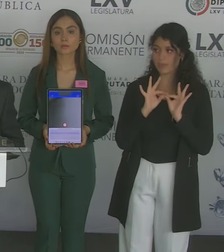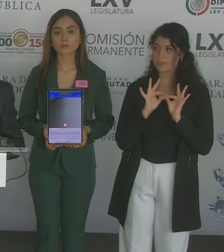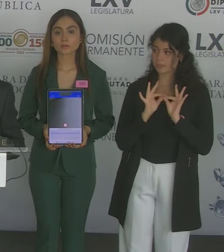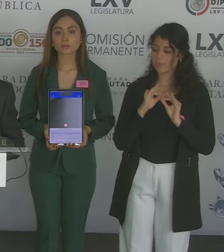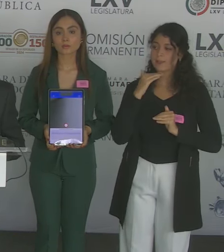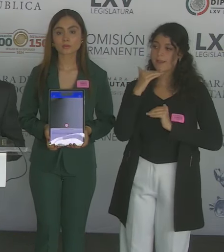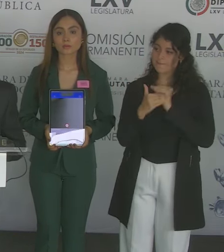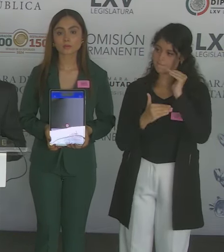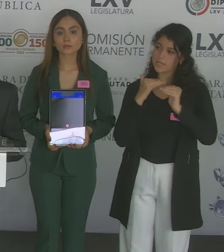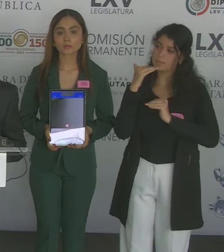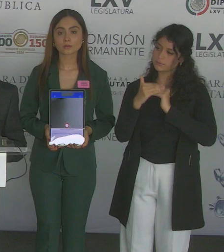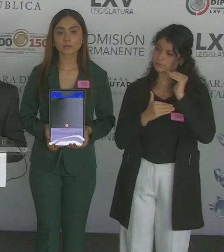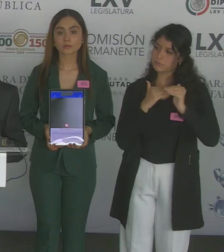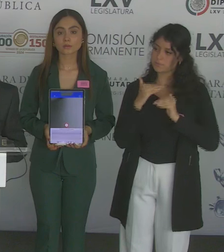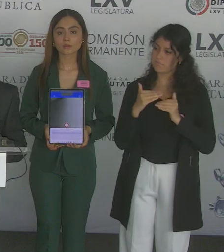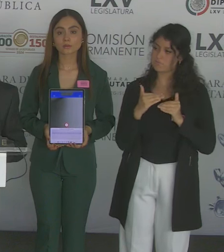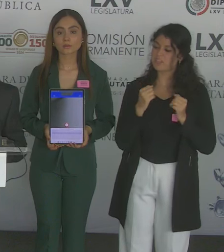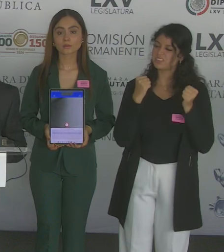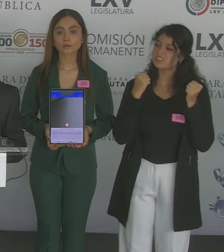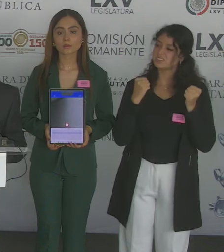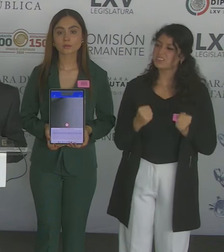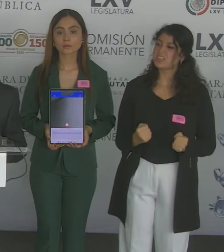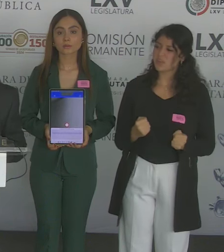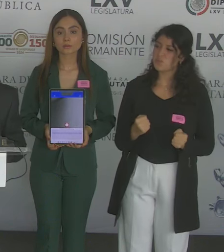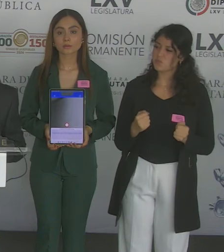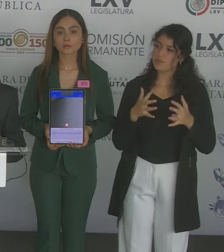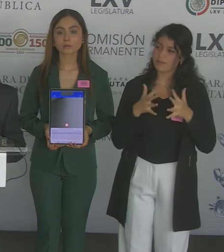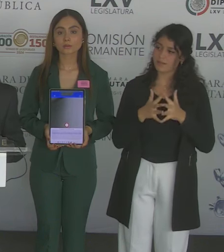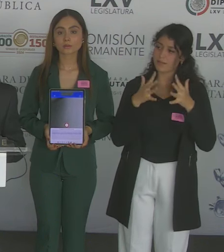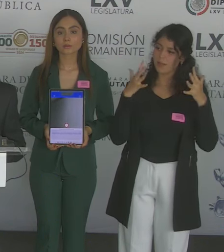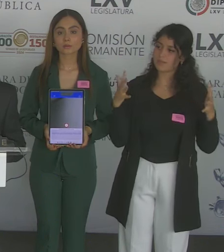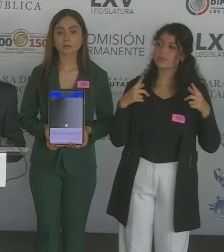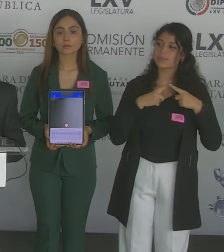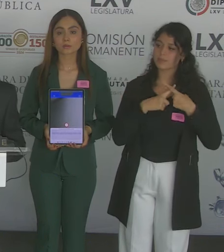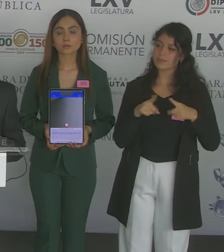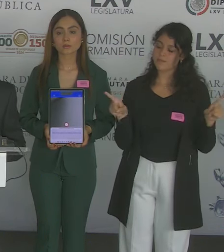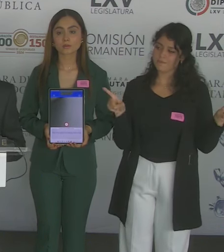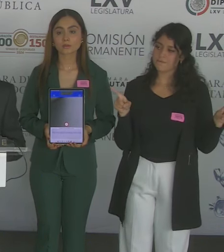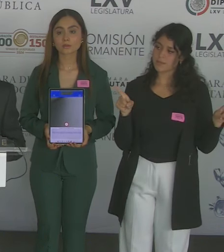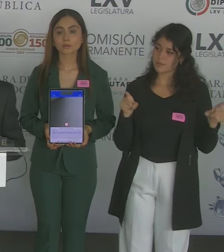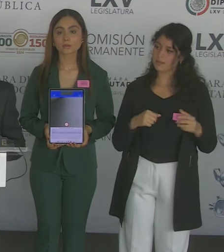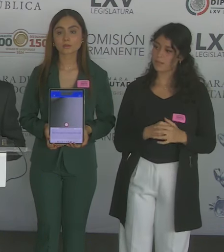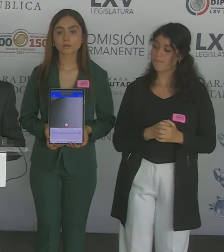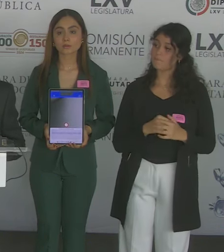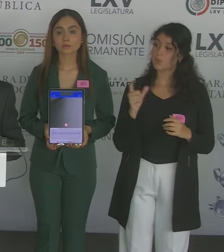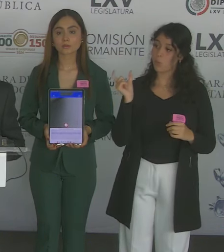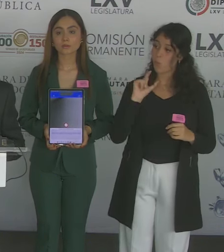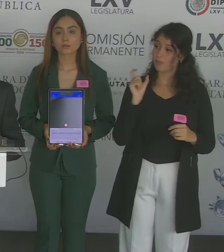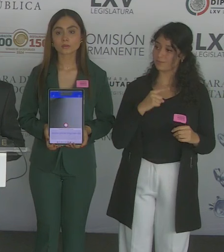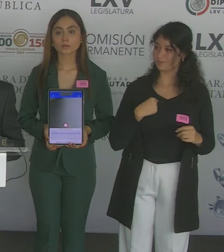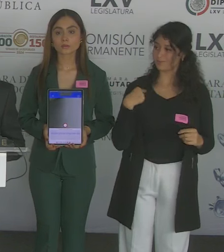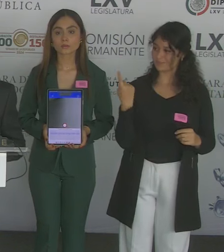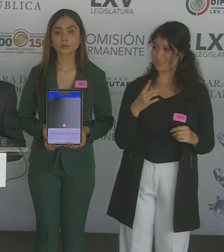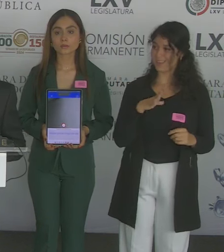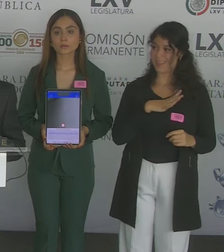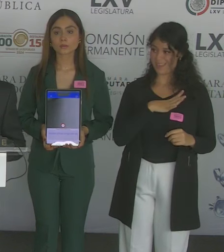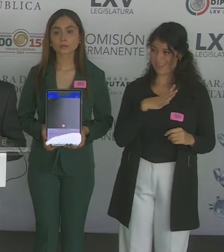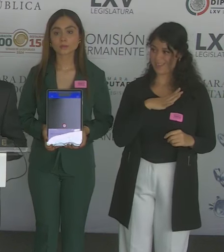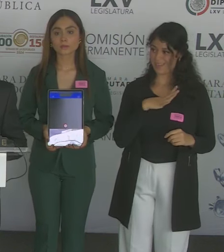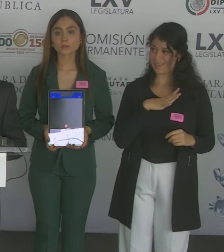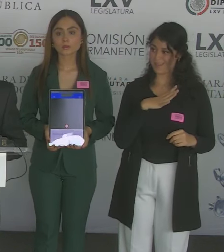y que estoy seguro que haría una gran diferencia nosotros cuando estuvimos en la jefatura de gobierno